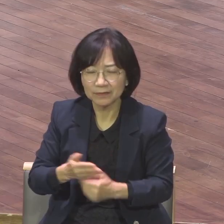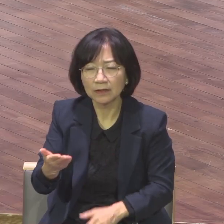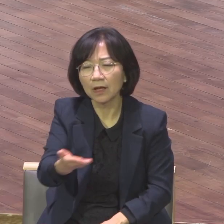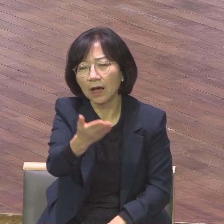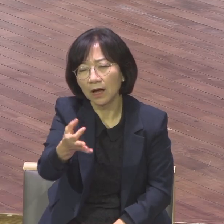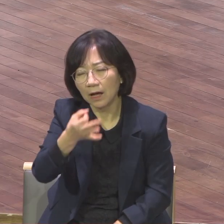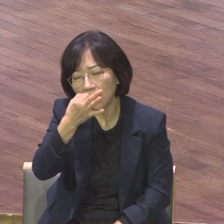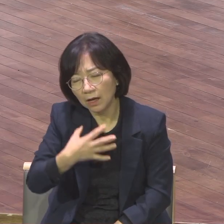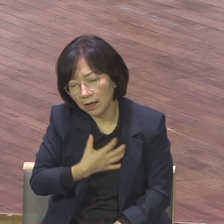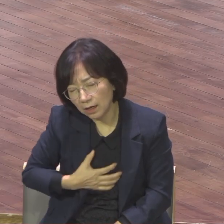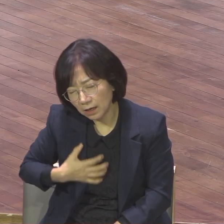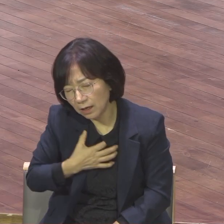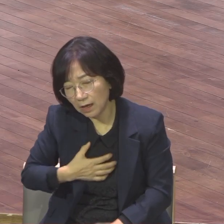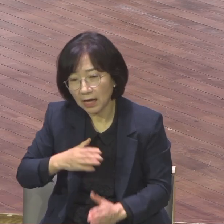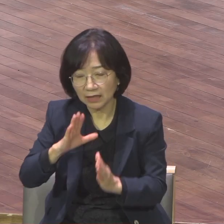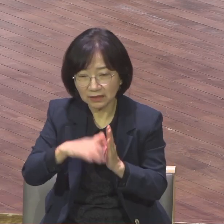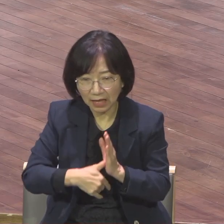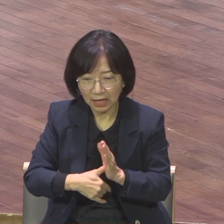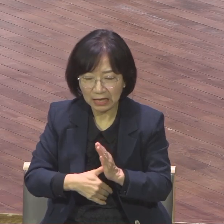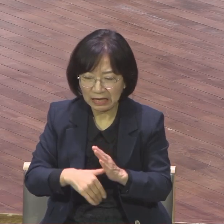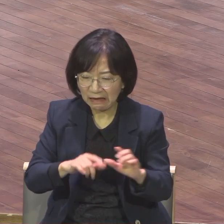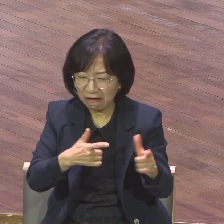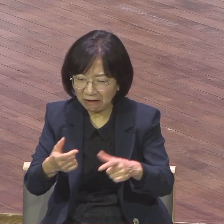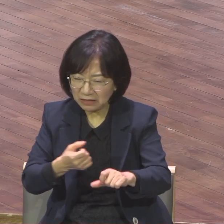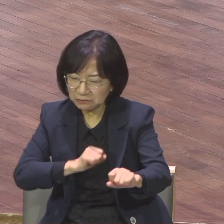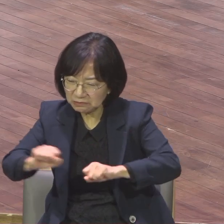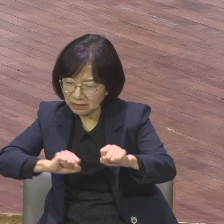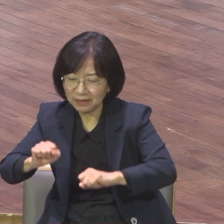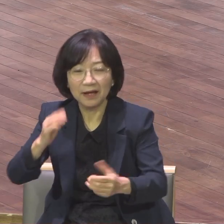다른 것 하지 마시고 말씀을 읽으시 바랍니다.